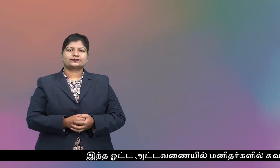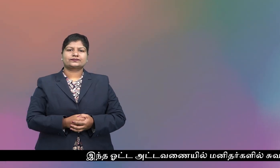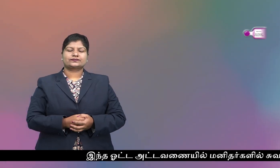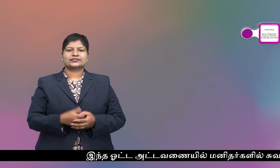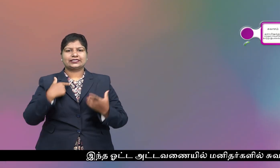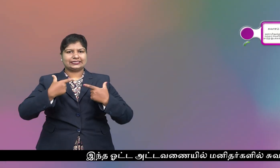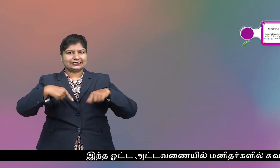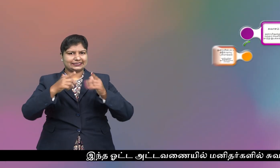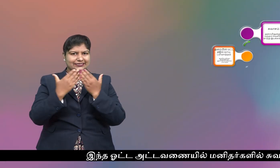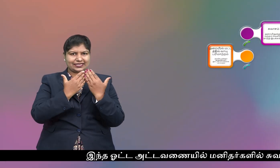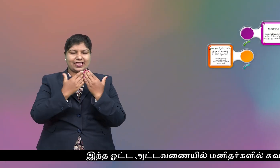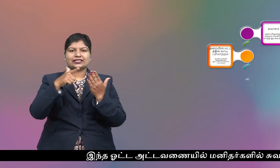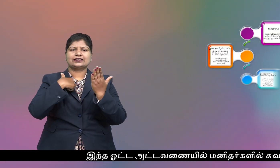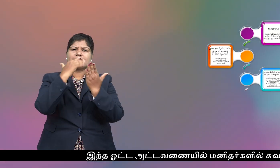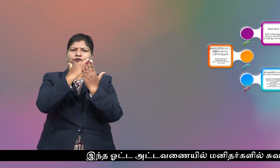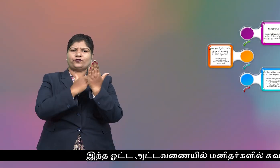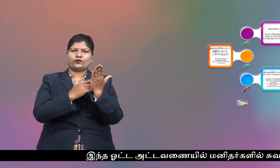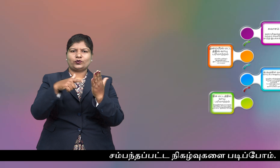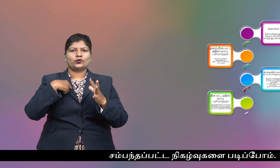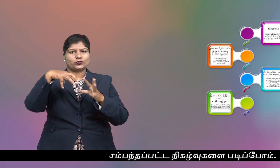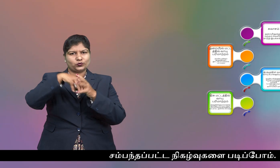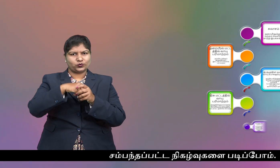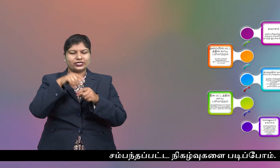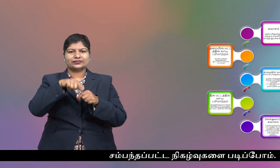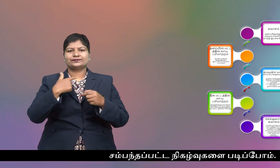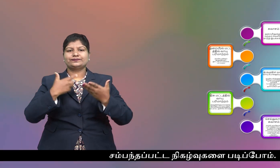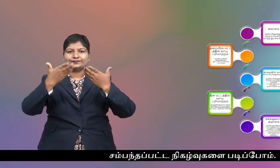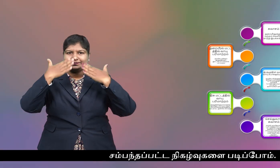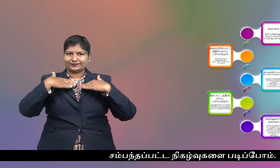இந்த அட்டவணையில் மனிதர்களில் சுவாசிக்கும் சம்பந்தப்பட்ட நிகழ்வுகளை படிப்போம்.